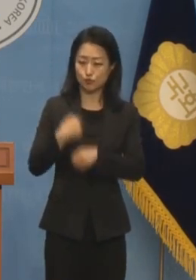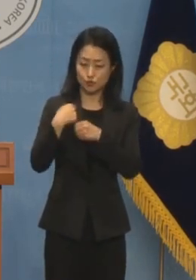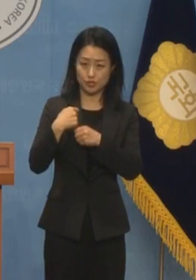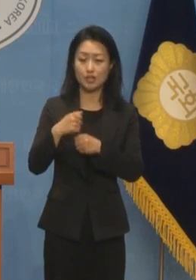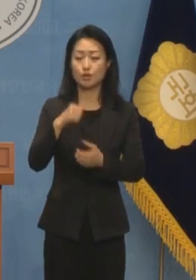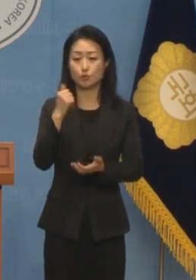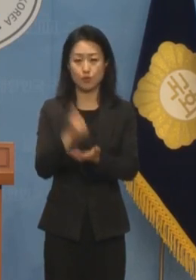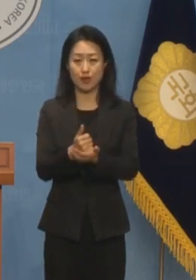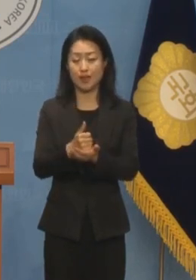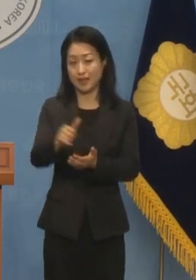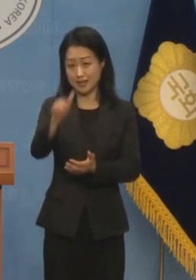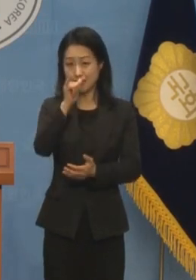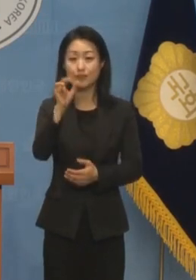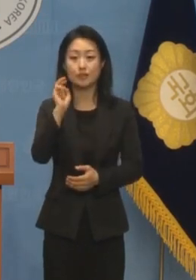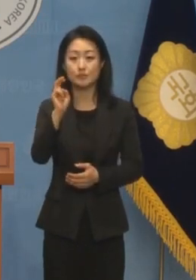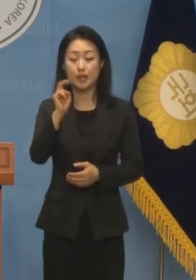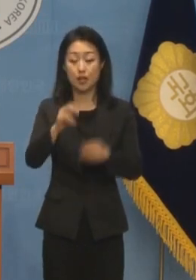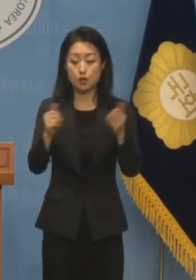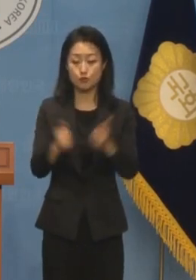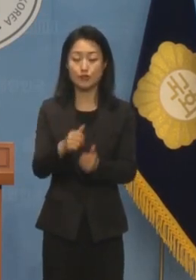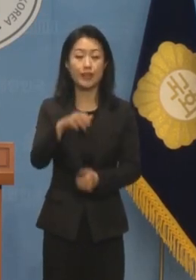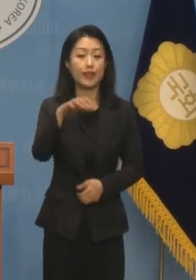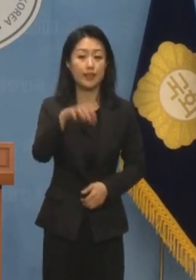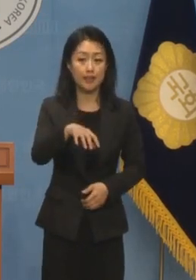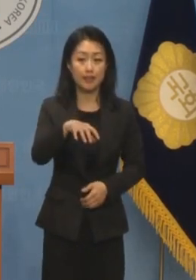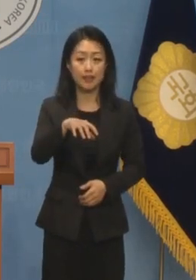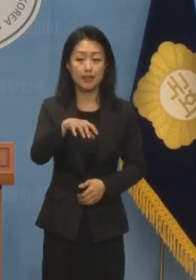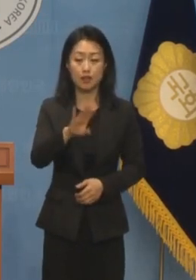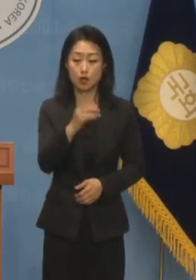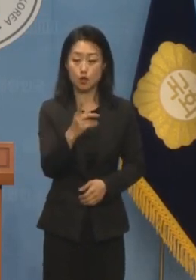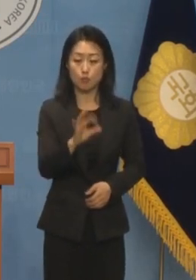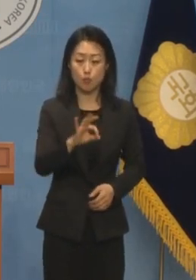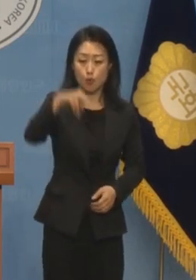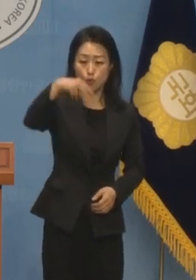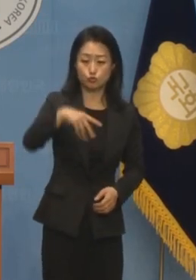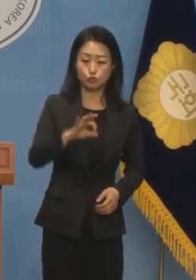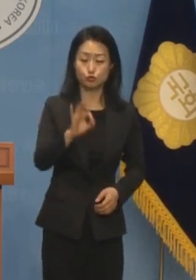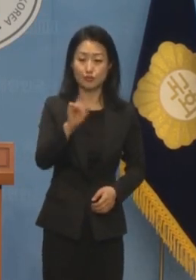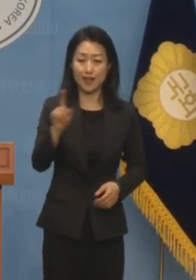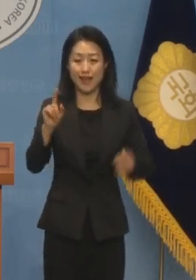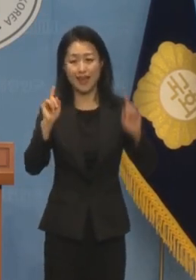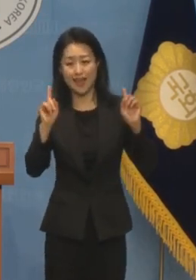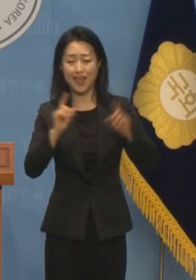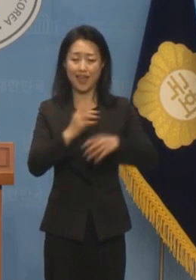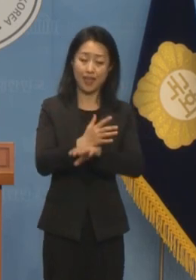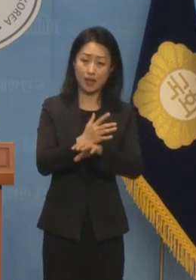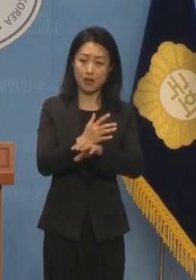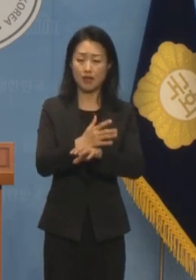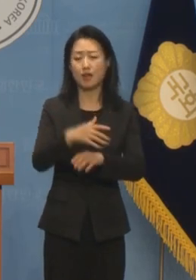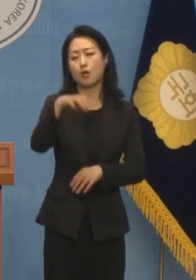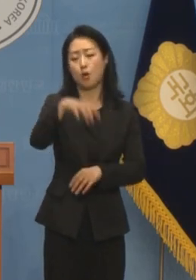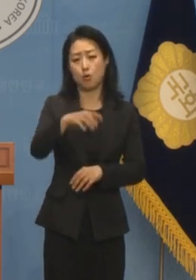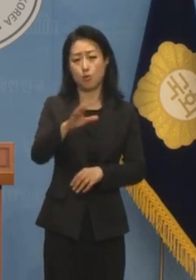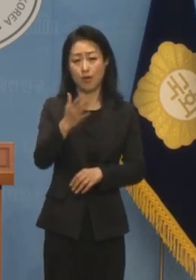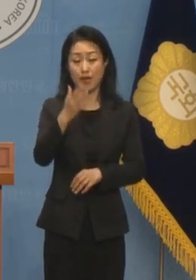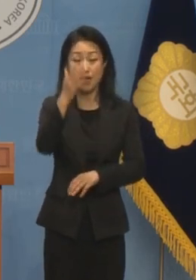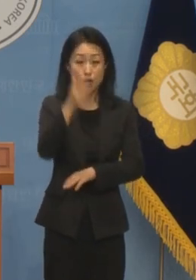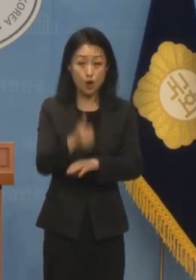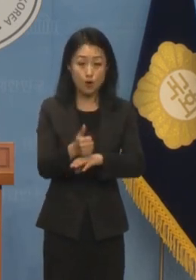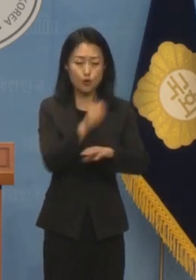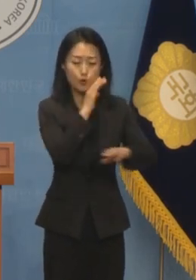될 것입니다. 국회가 봉숭아학당이 되는 동안 우리의 적대국은